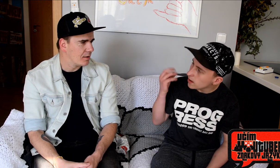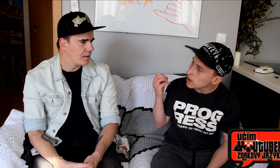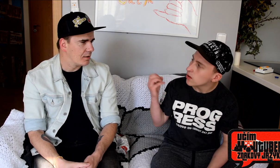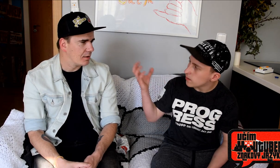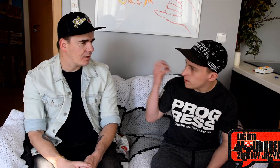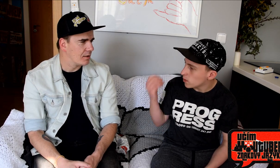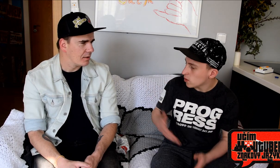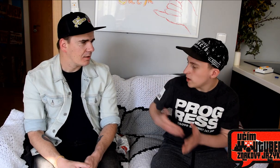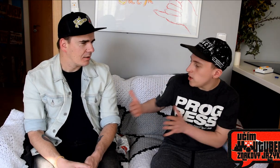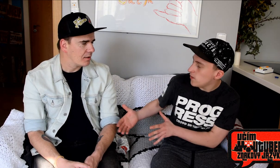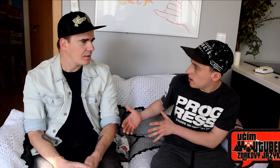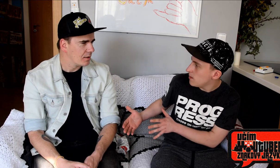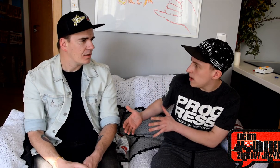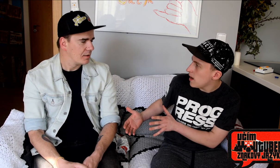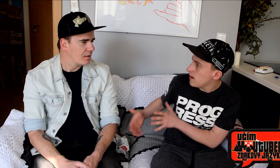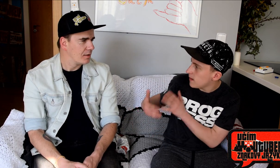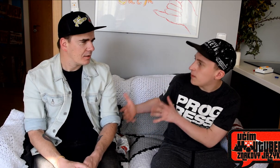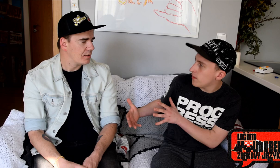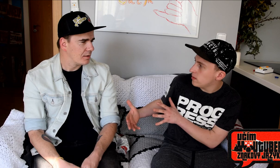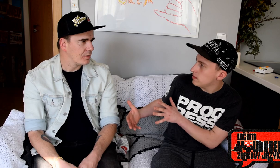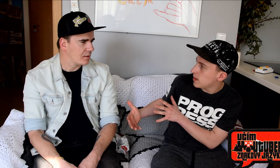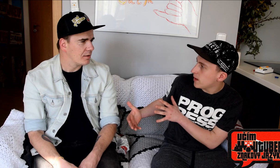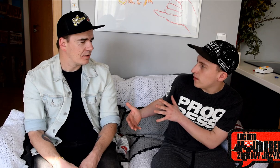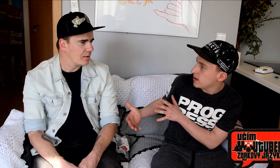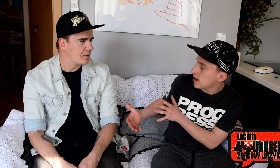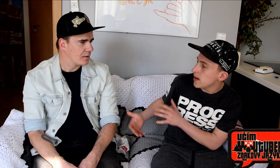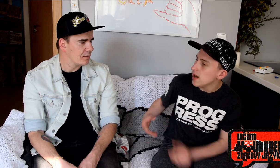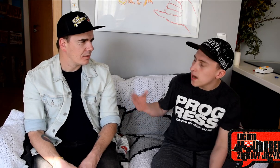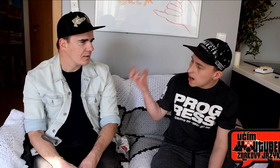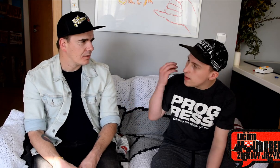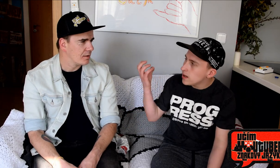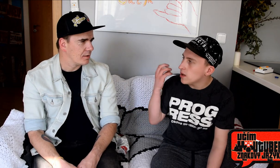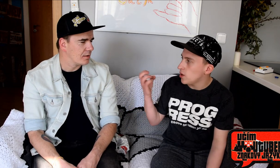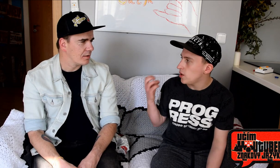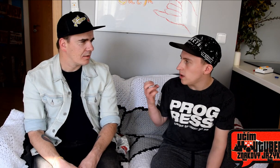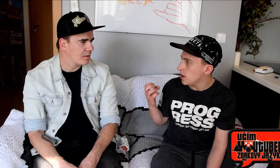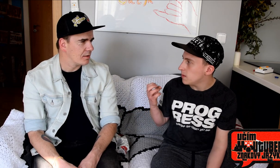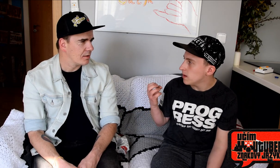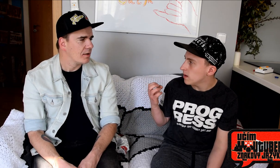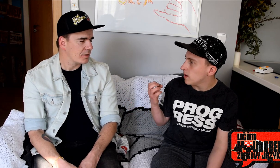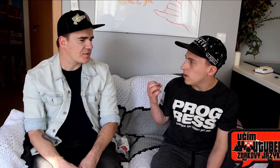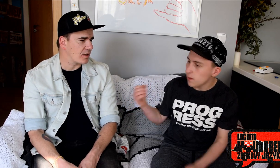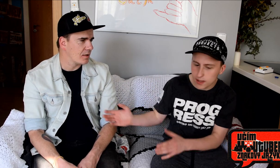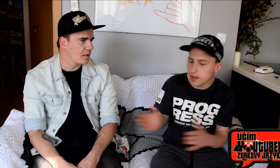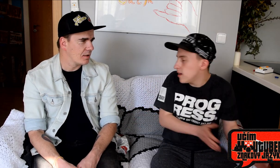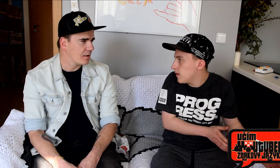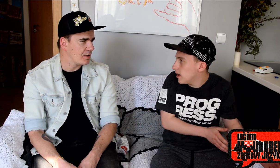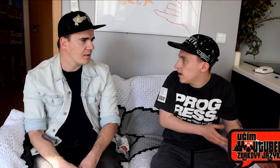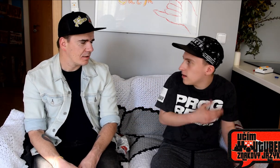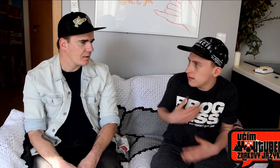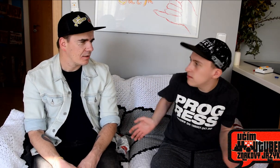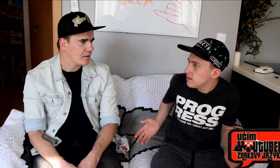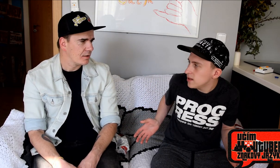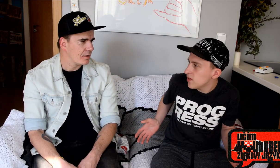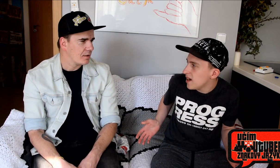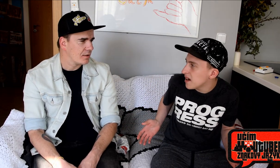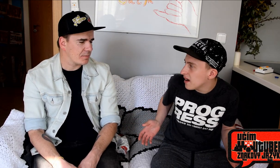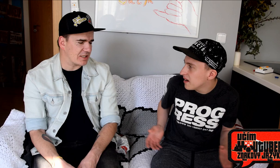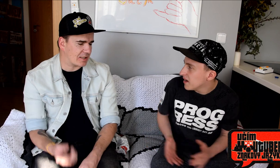jako, proto sedíš vedle mě, na pravé straně, abych tě slyšel líp. Dobře. Jo, kdybych si seděl vedle, tak je to enda. Dobře, tak já teďka